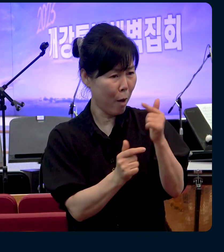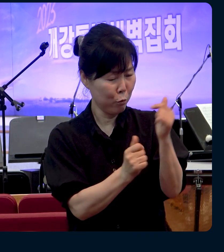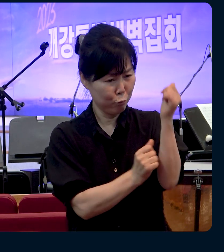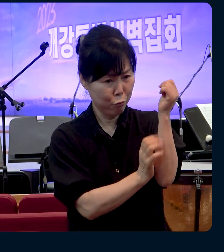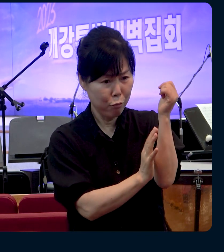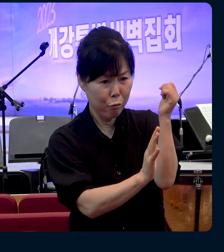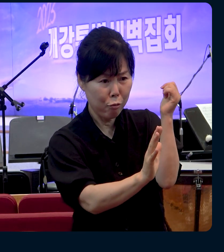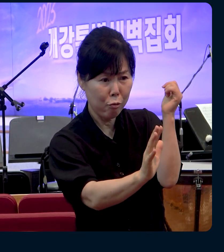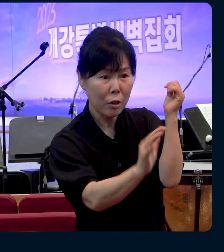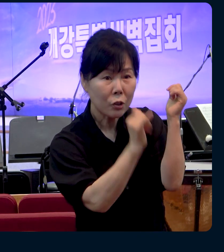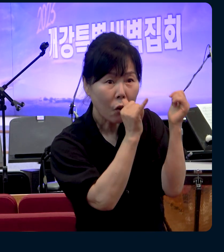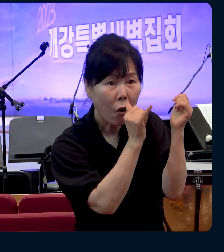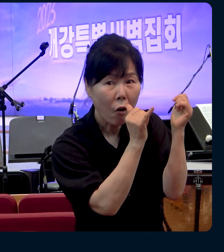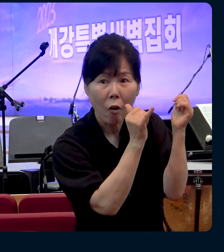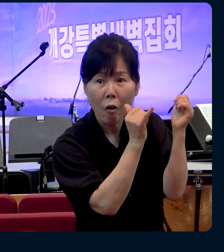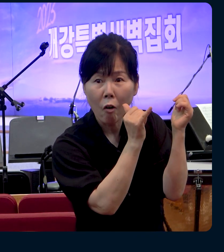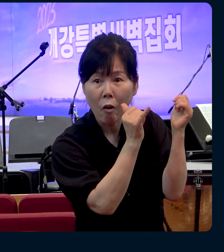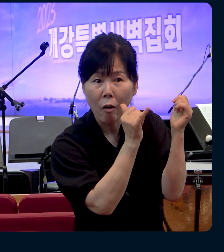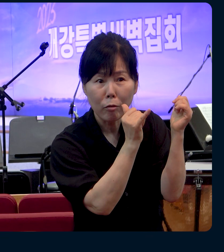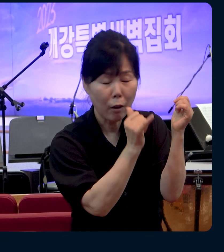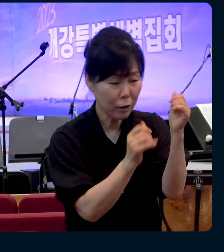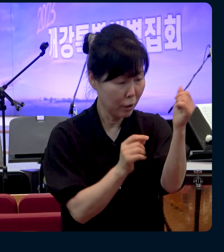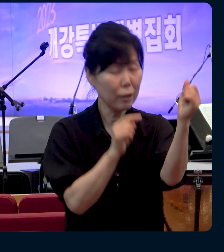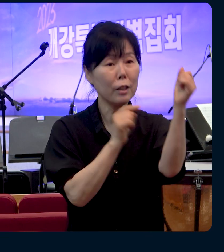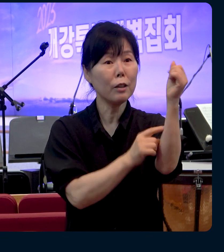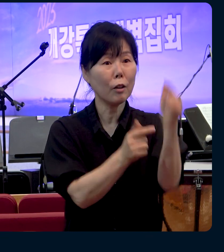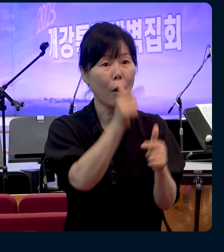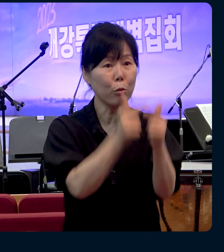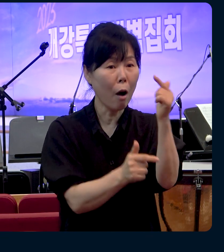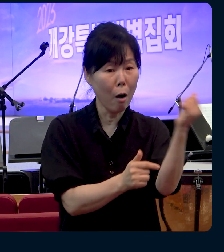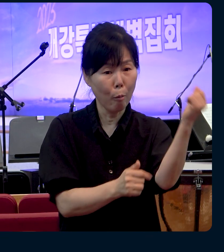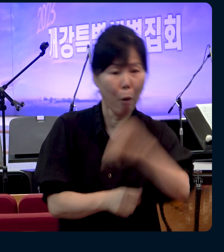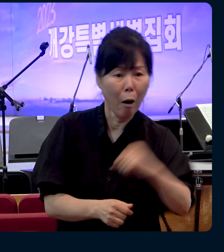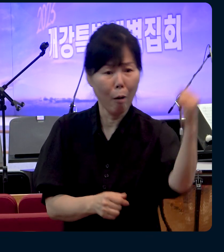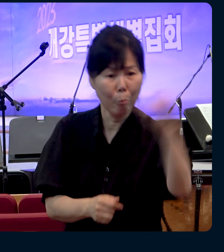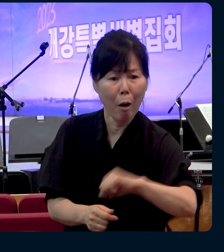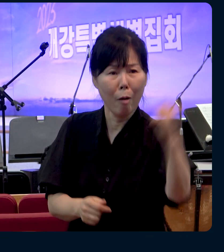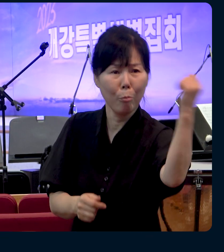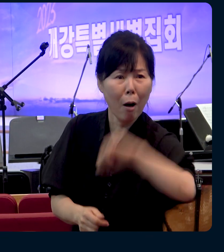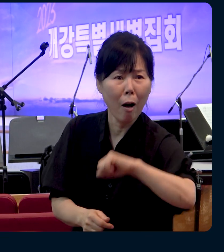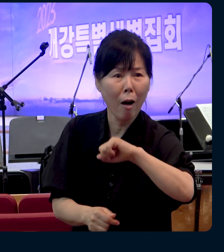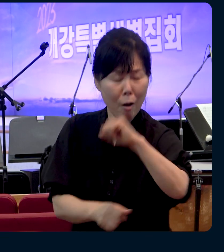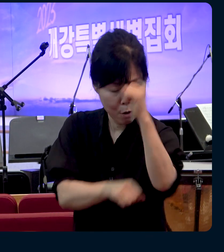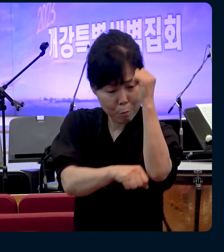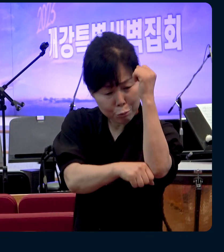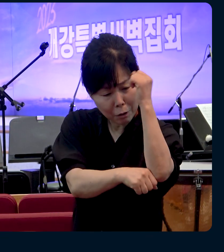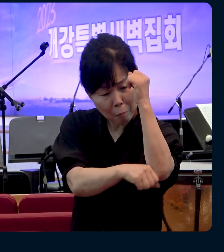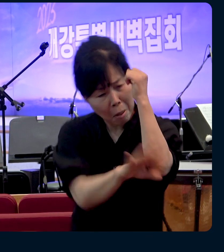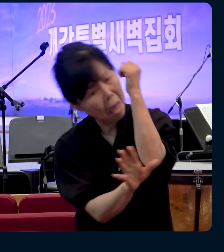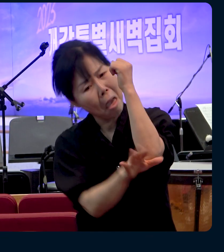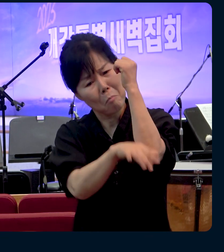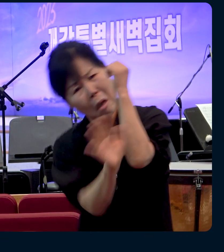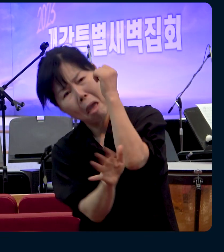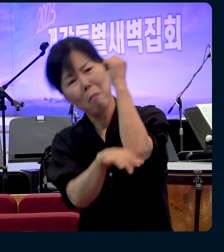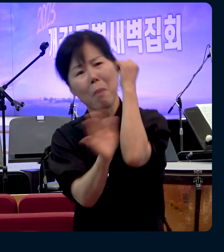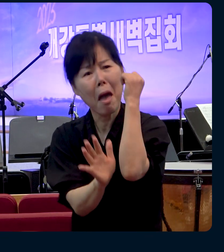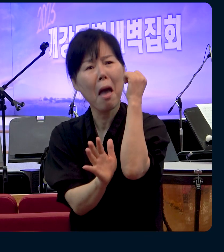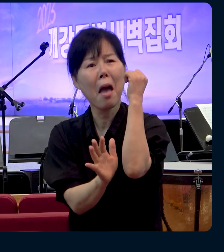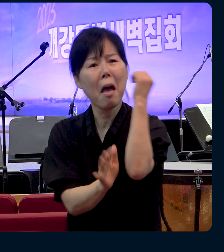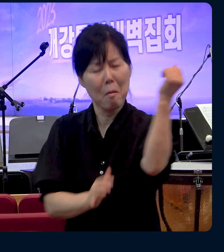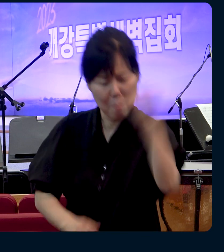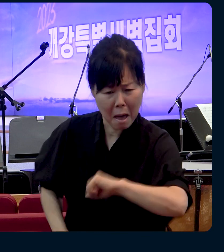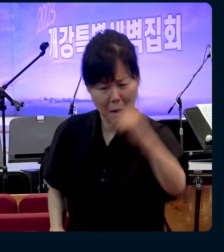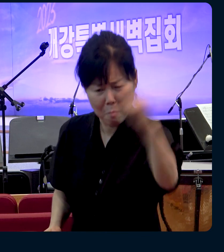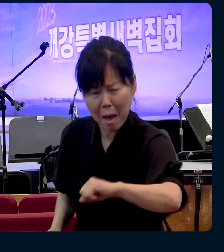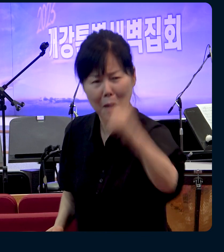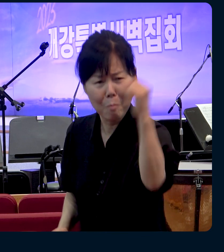좋은데 어느 곳에 가보니까 그 나무가 그냥 다 쓰러졌어요. 그래가지고 뿌리를 다 하늘로 벌리고 자빠져 있는